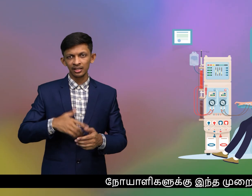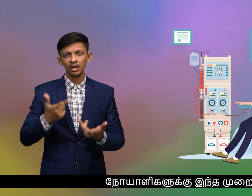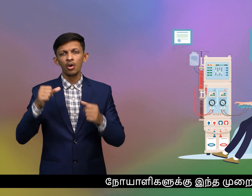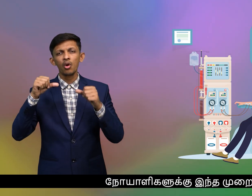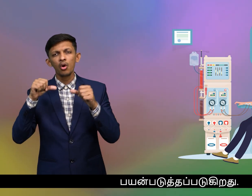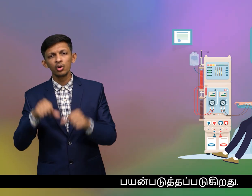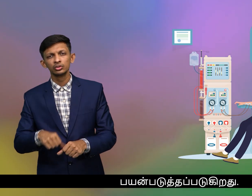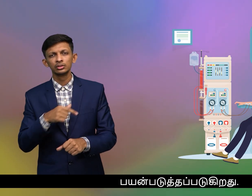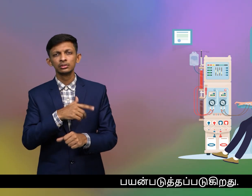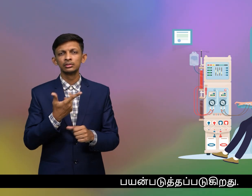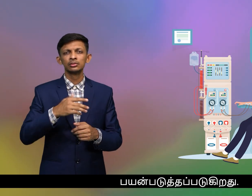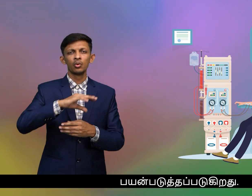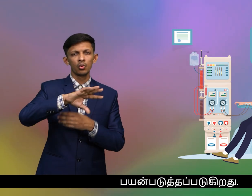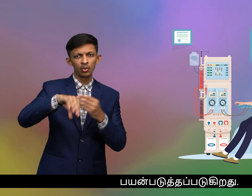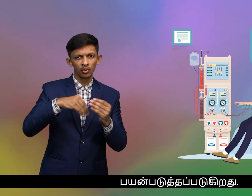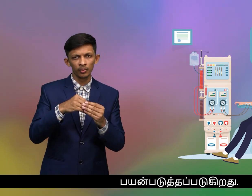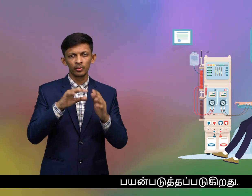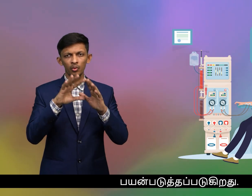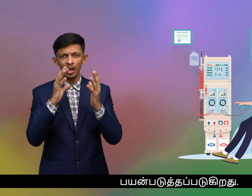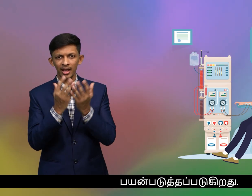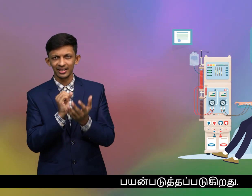முறை பயன்படுத்தப்படுகிறது.